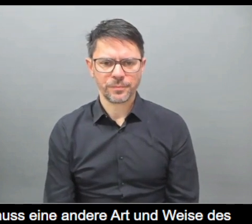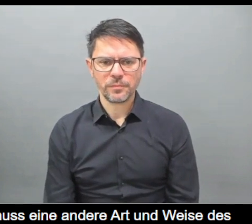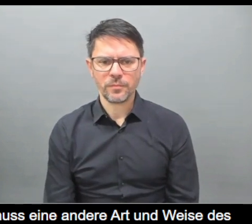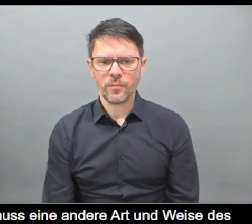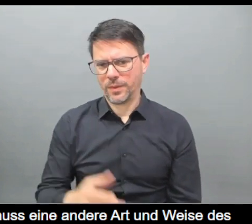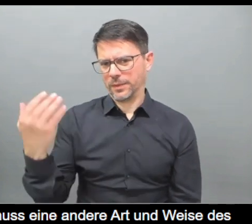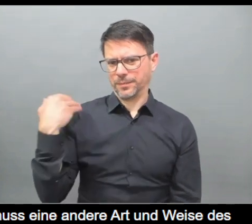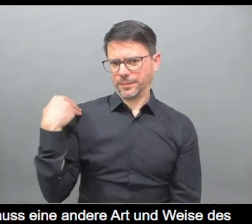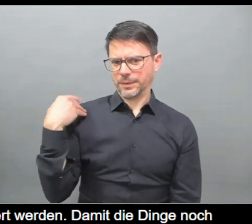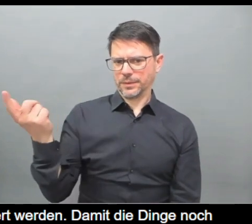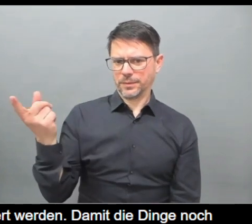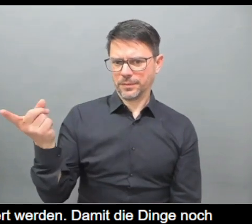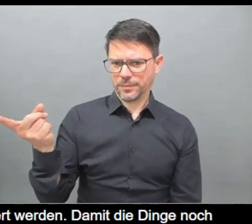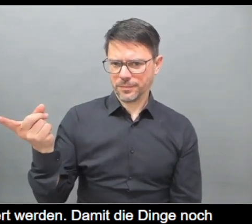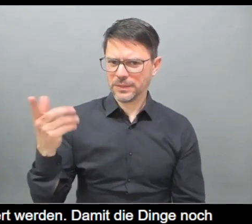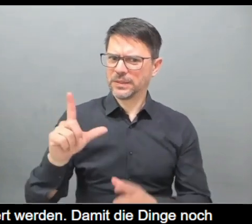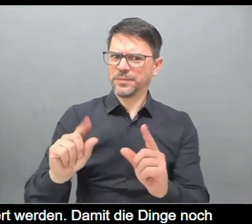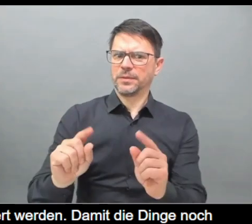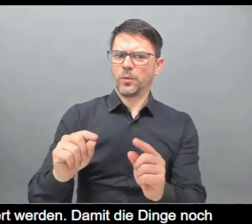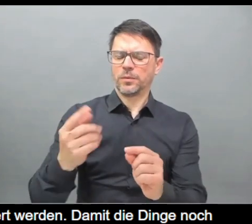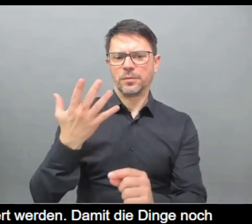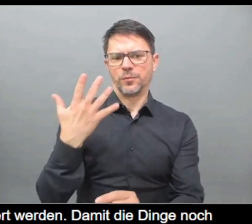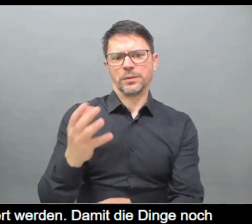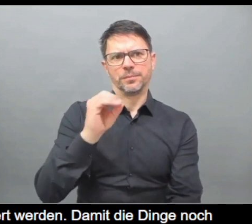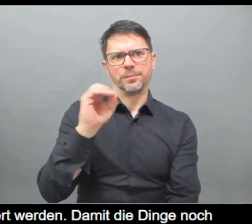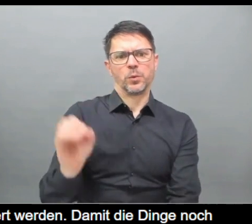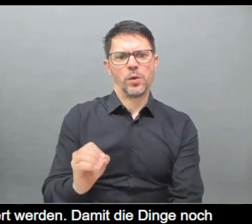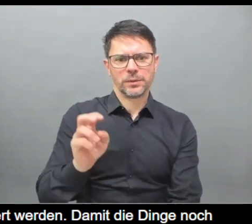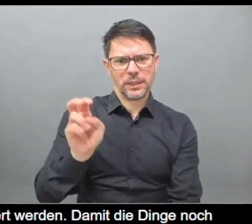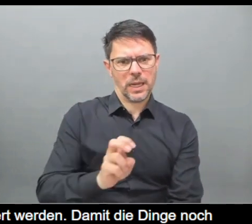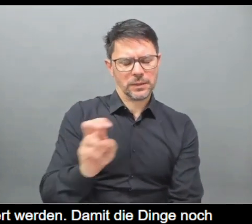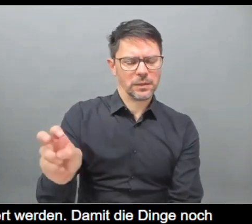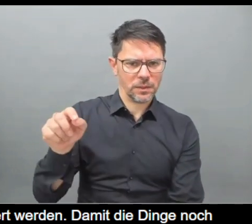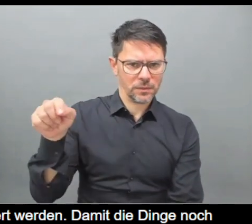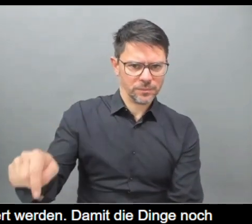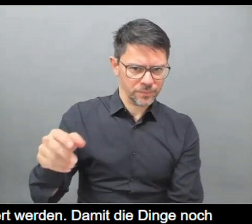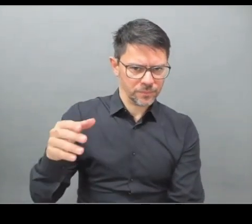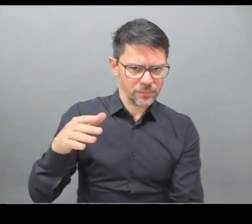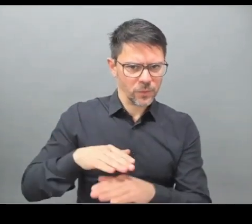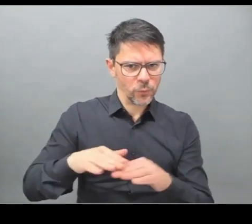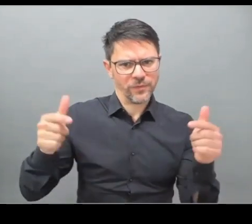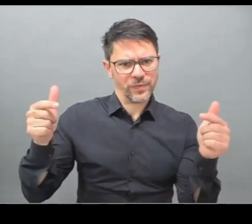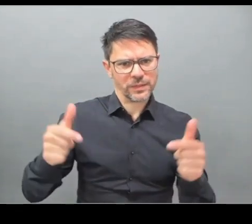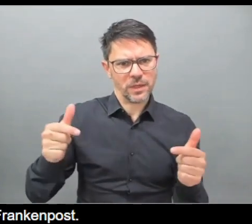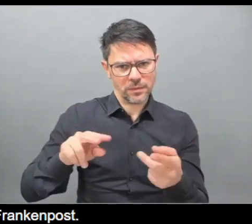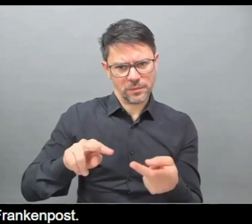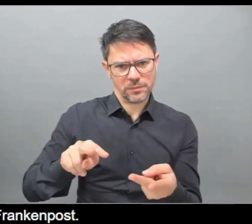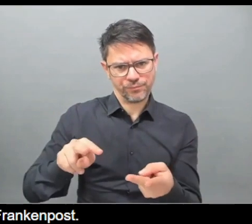Ja, wie gesagt, das war das mathematische Ergebnis der